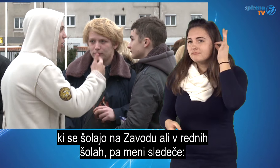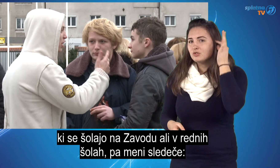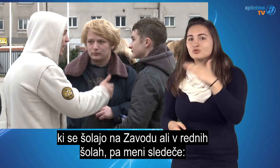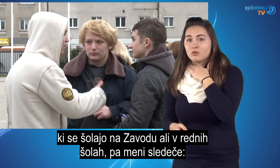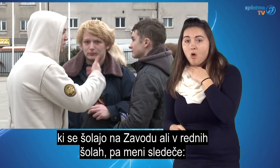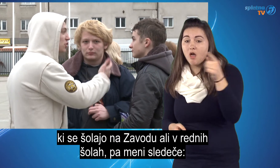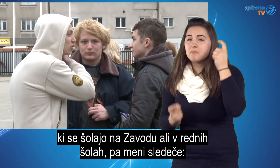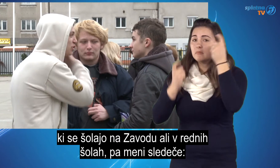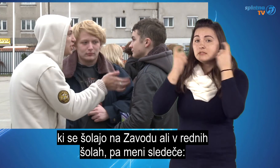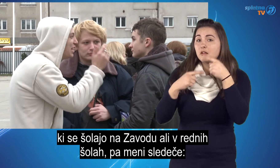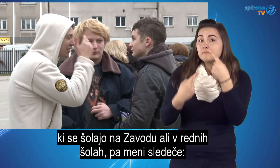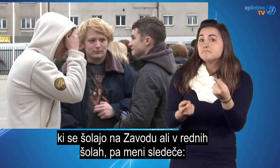sledeče.